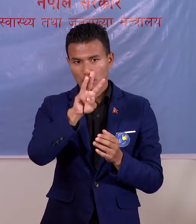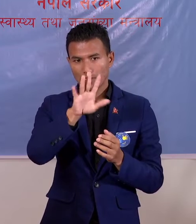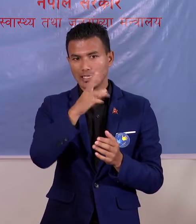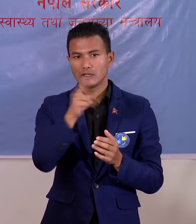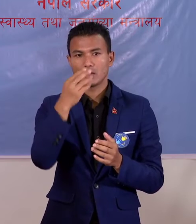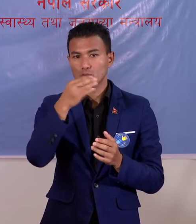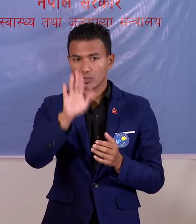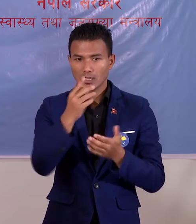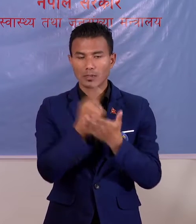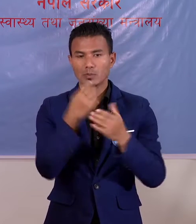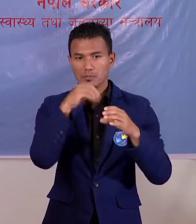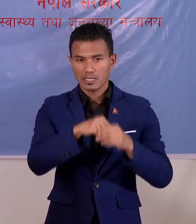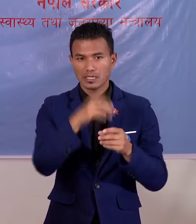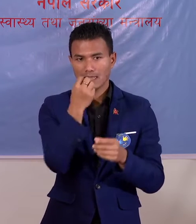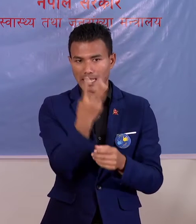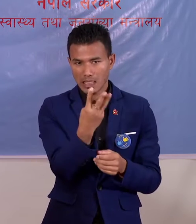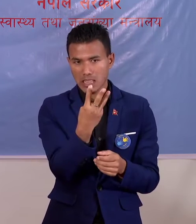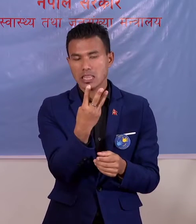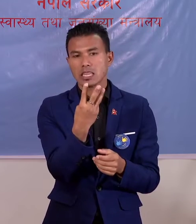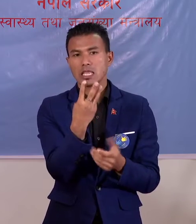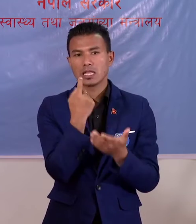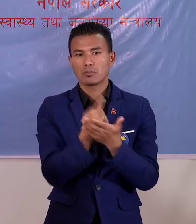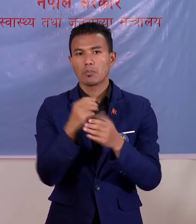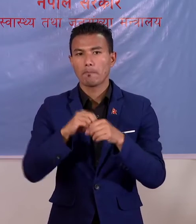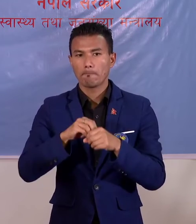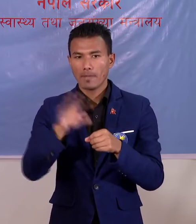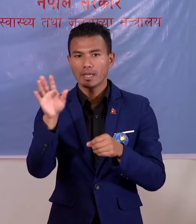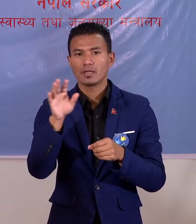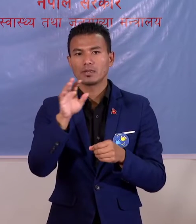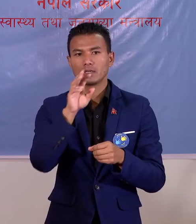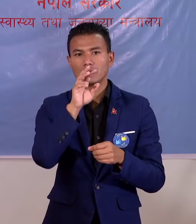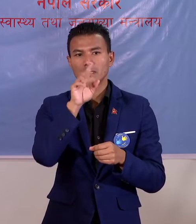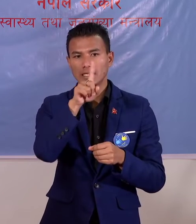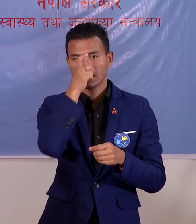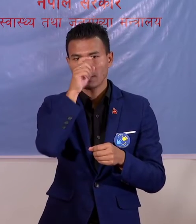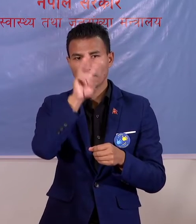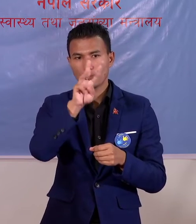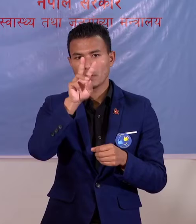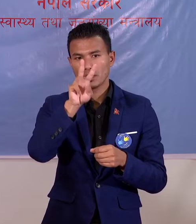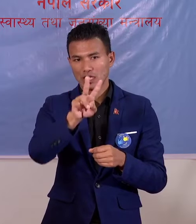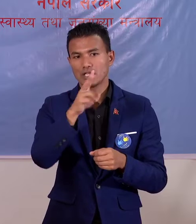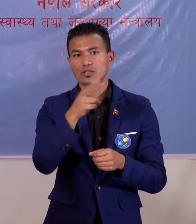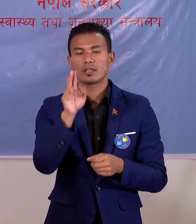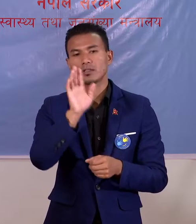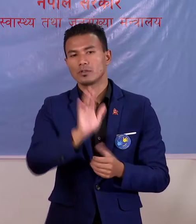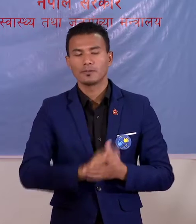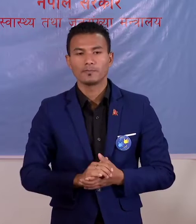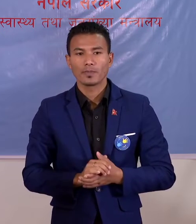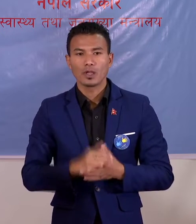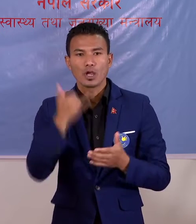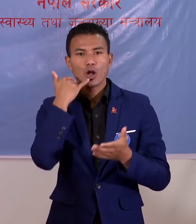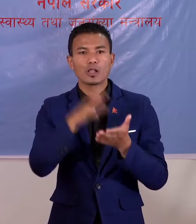135 जना हुनुहुन्छ। काठमाडौँ उपत्यकाभित्र 3 जना र काठमाडौँ उपत्यका बाहिर 132 जना रहनुभएको छ।